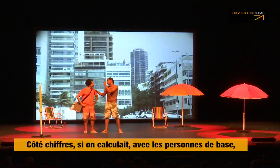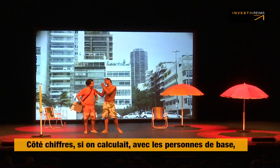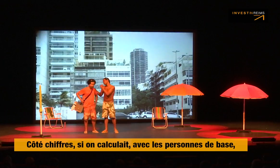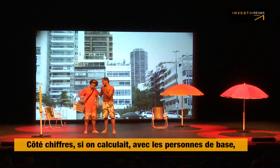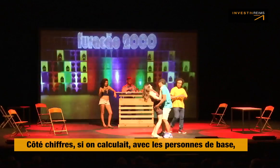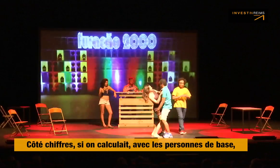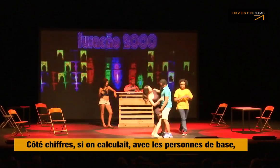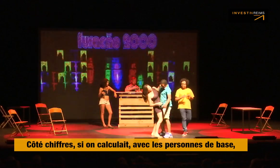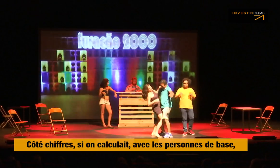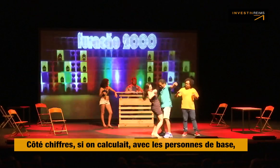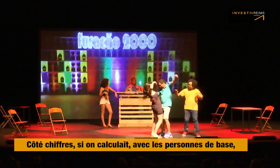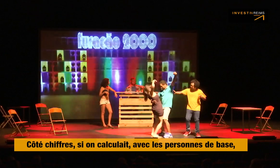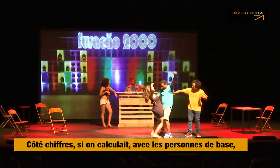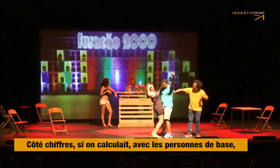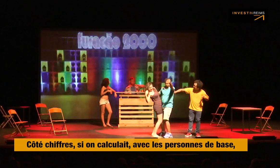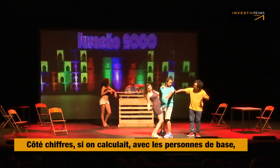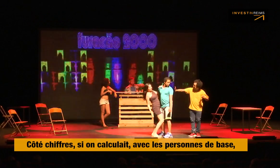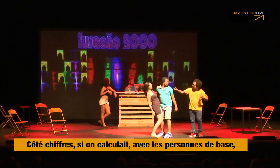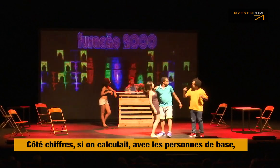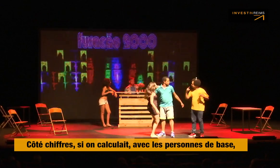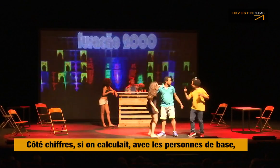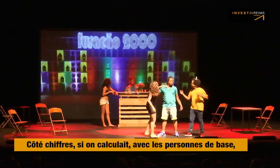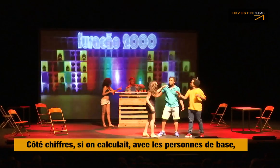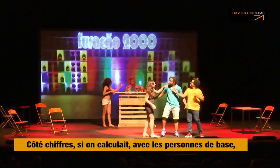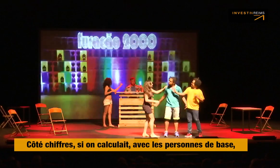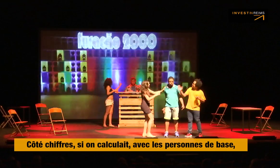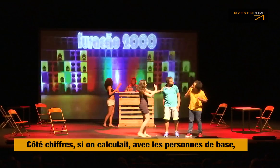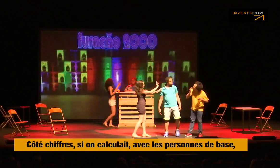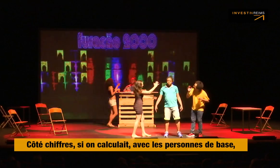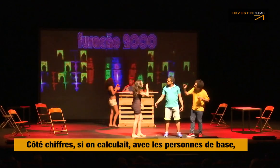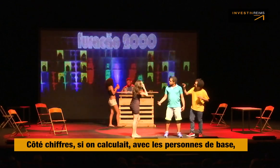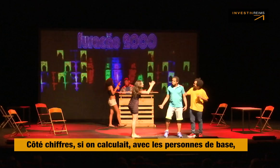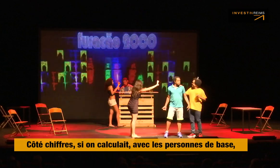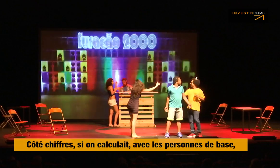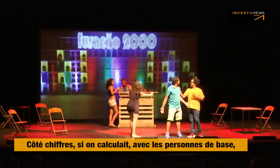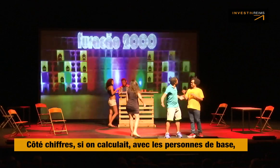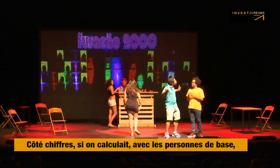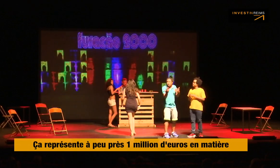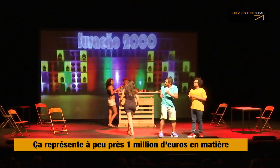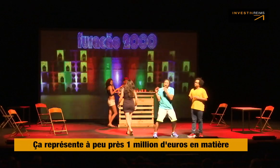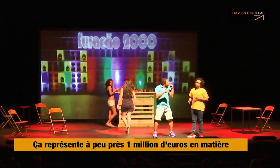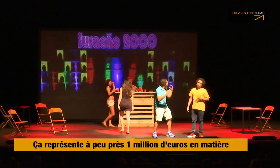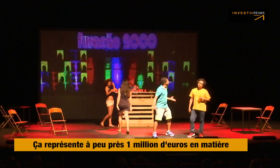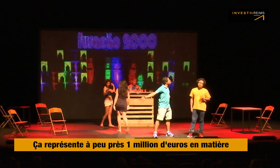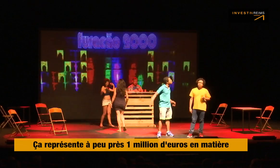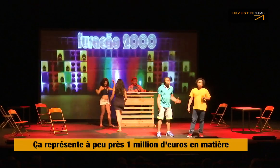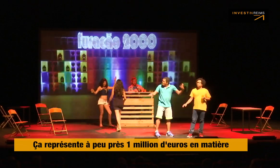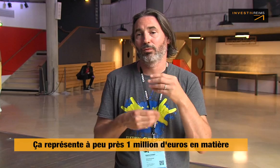Oui, alors si on calculait vraiment sur les personnes de base, j'allais dire, ça représente à peu près un million d'euros